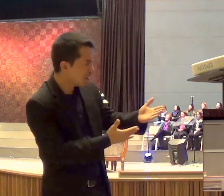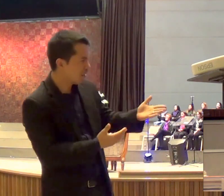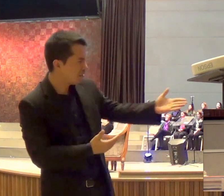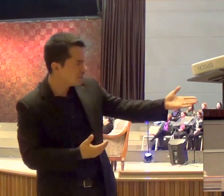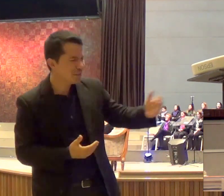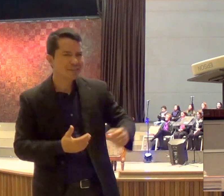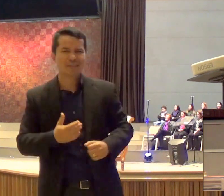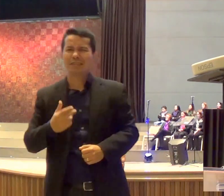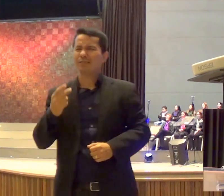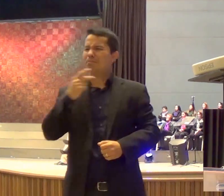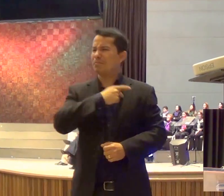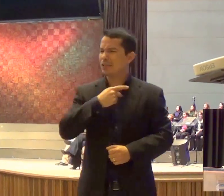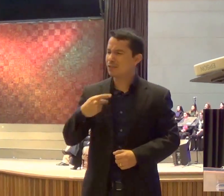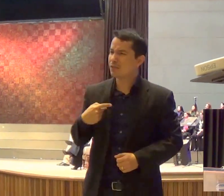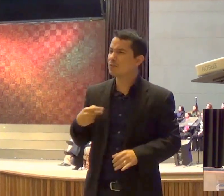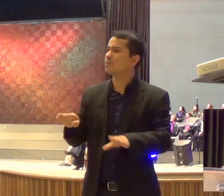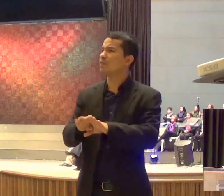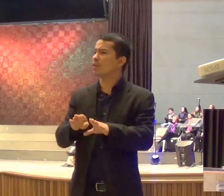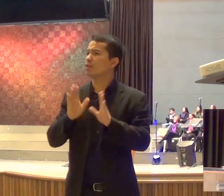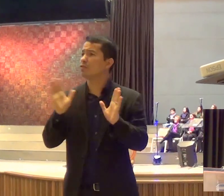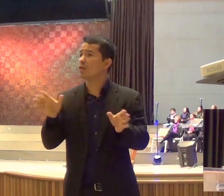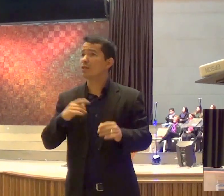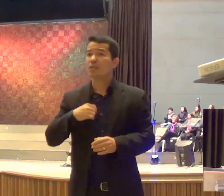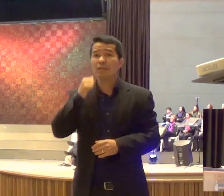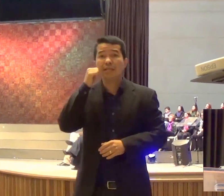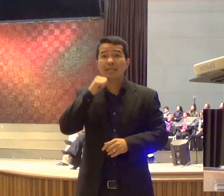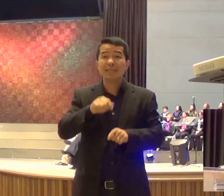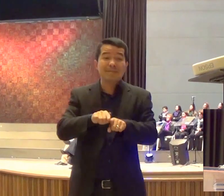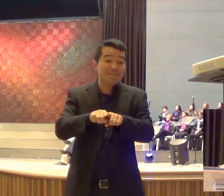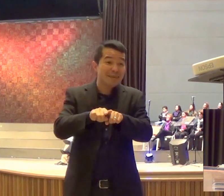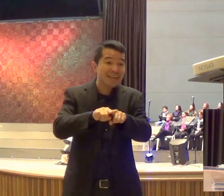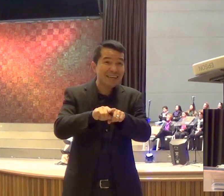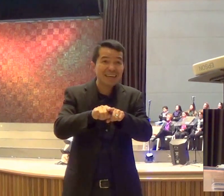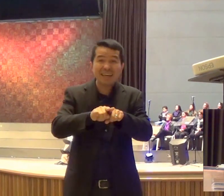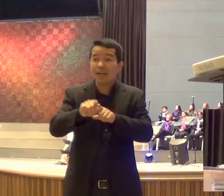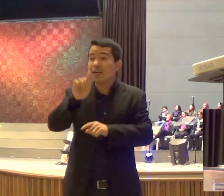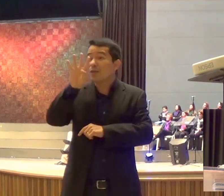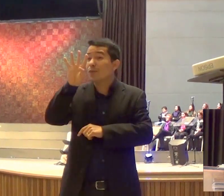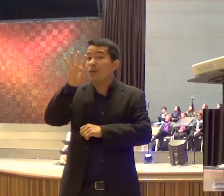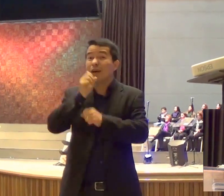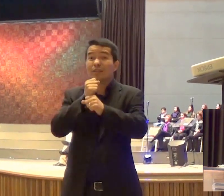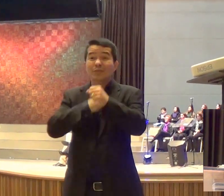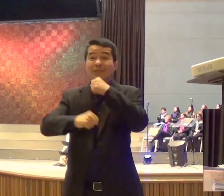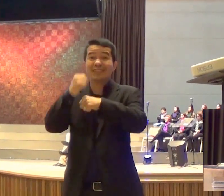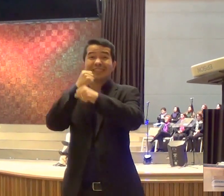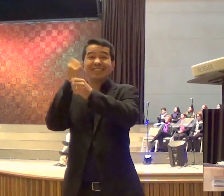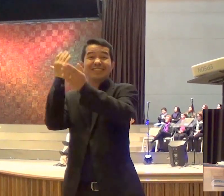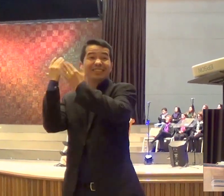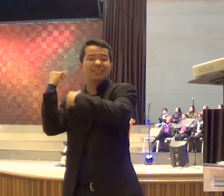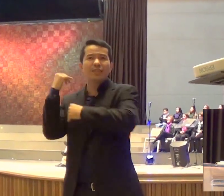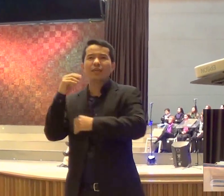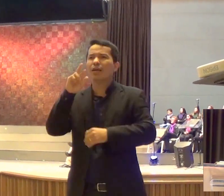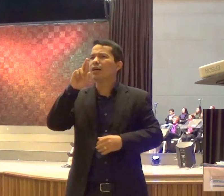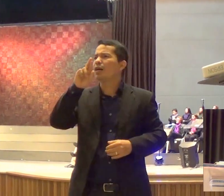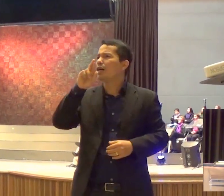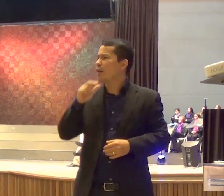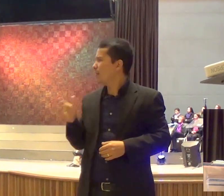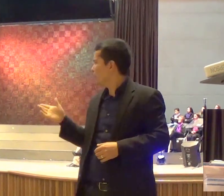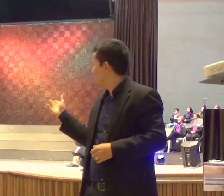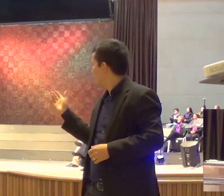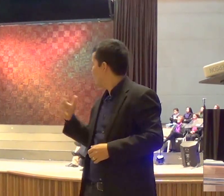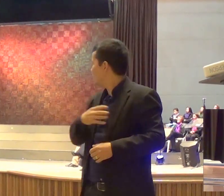agradecer a uma irmã que há quatro anos atrás nos recebeu aqui em Curitiba Raíssa tinha